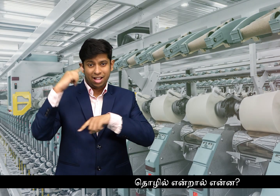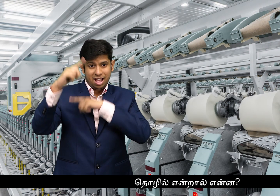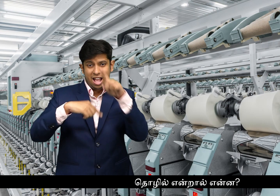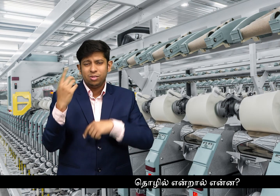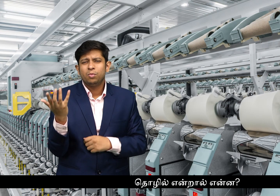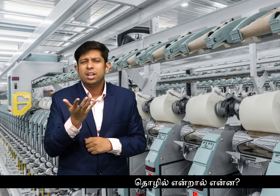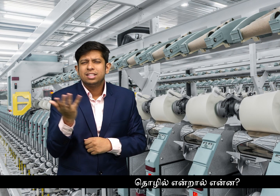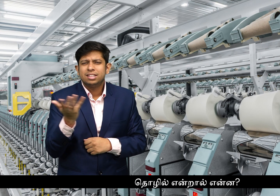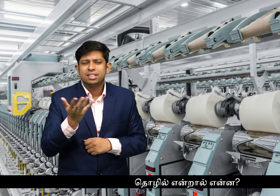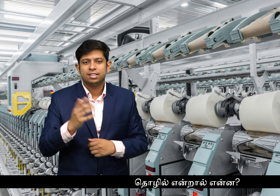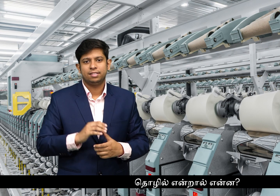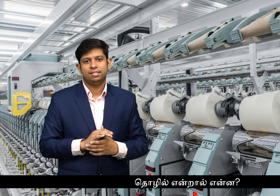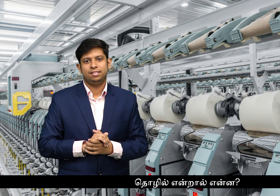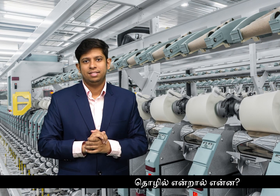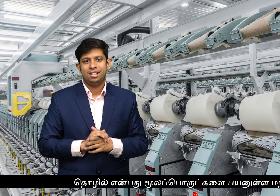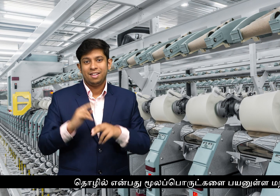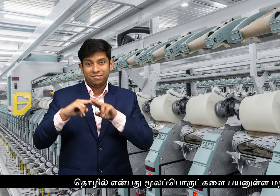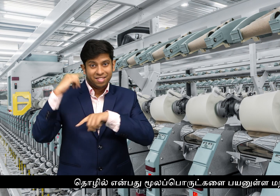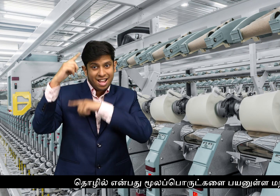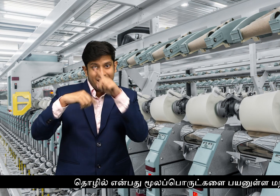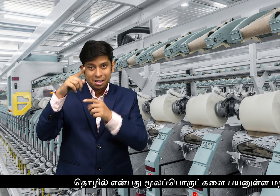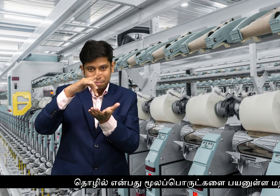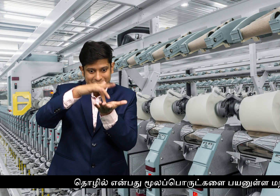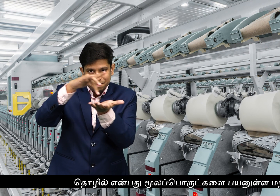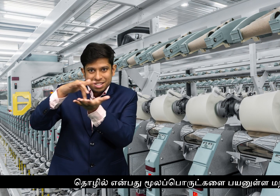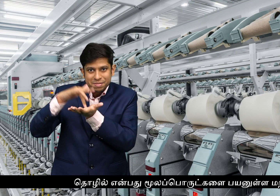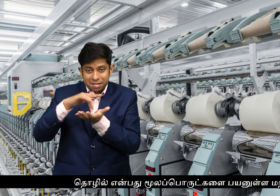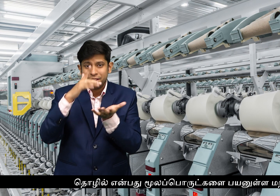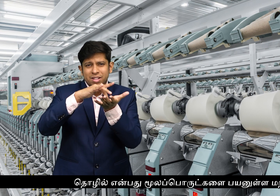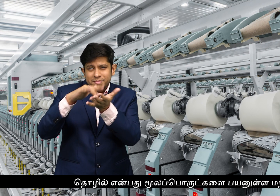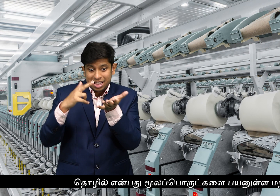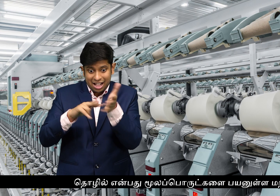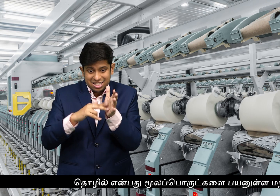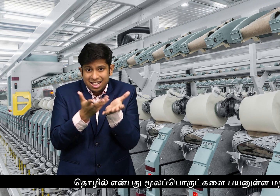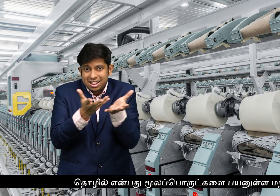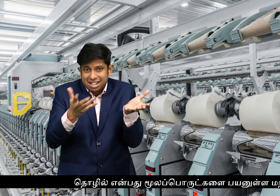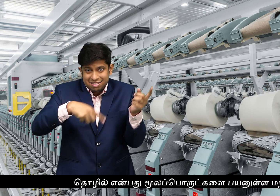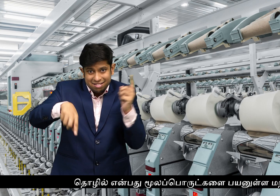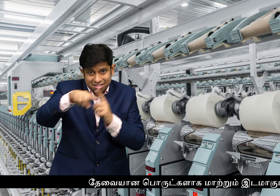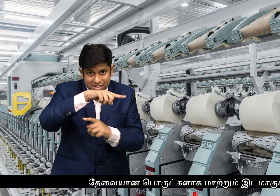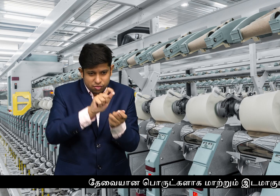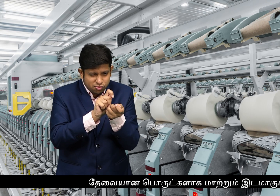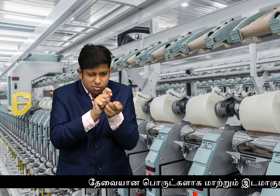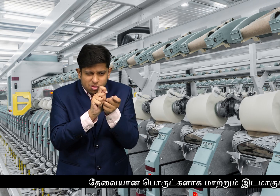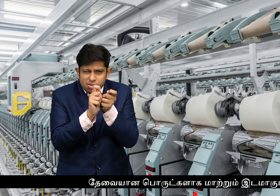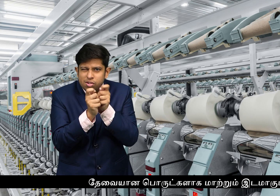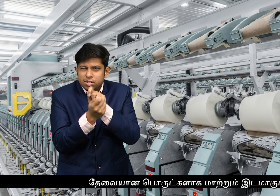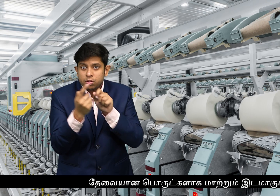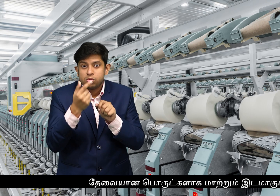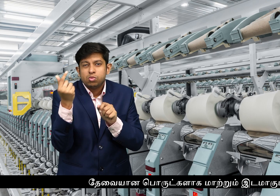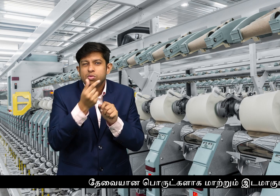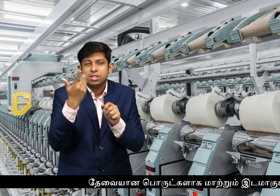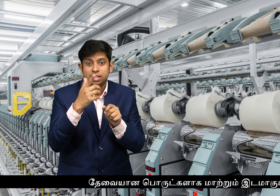தொழில் என்றால் என்ன? தொழில் என்பது மூலப்பொருட்களை பயனுள்ள மற்றும் தேவையான